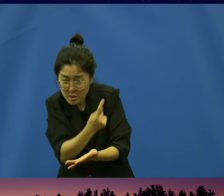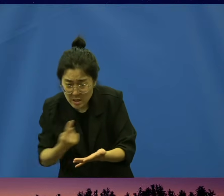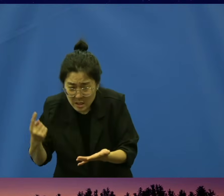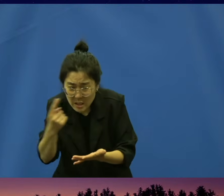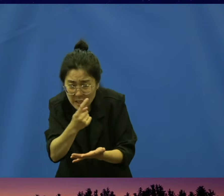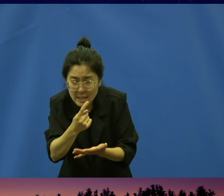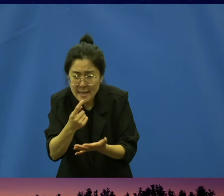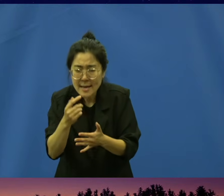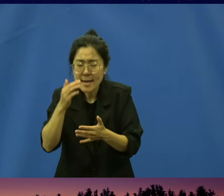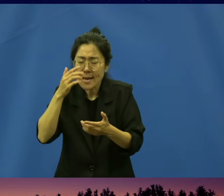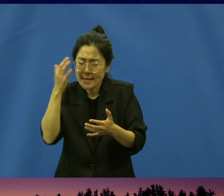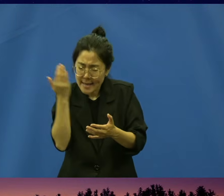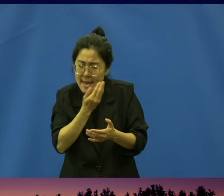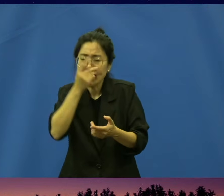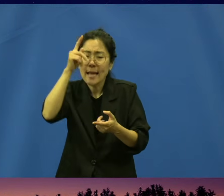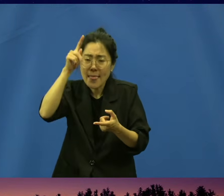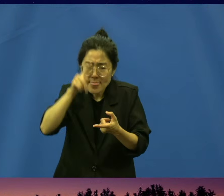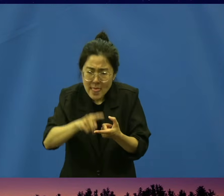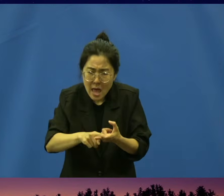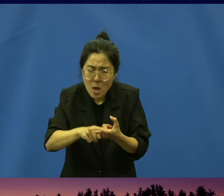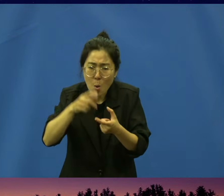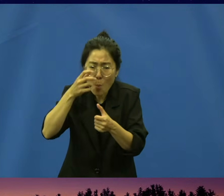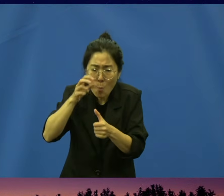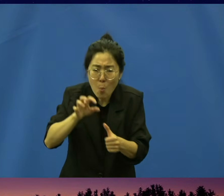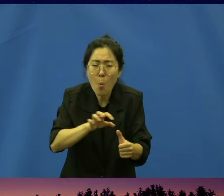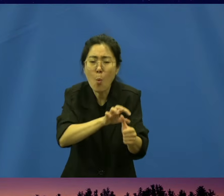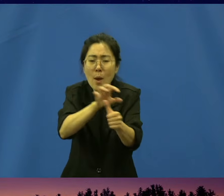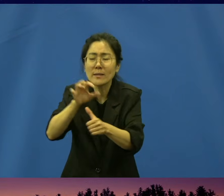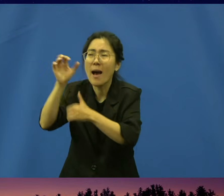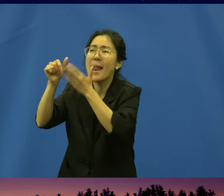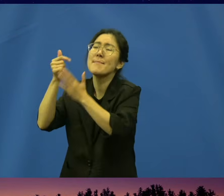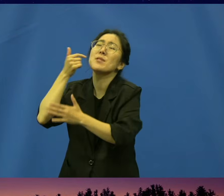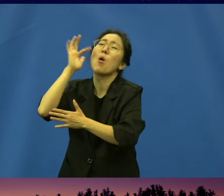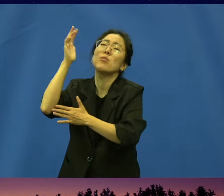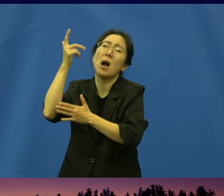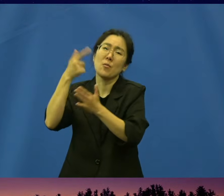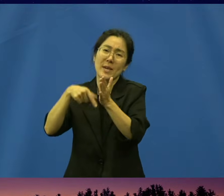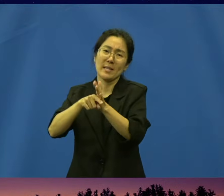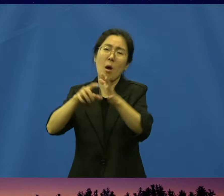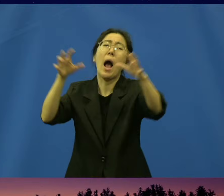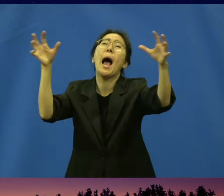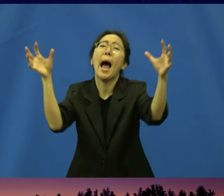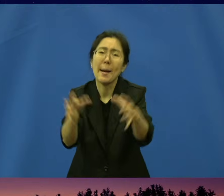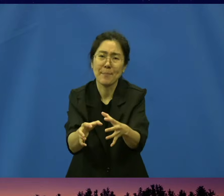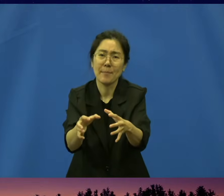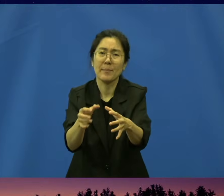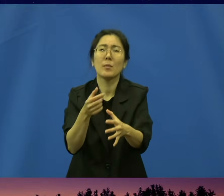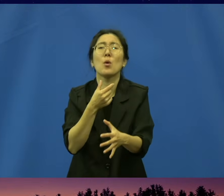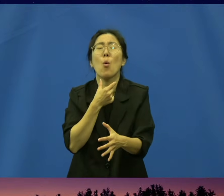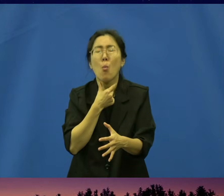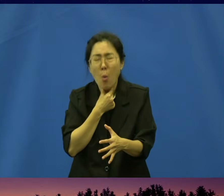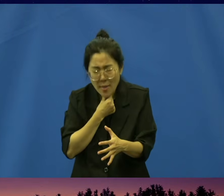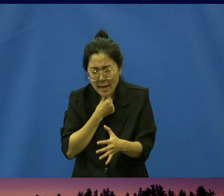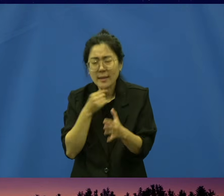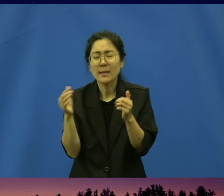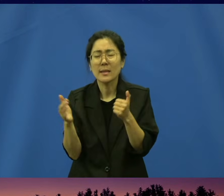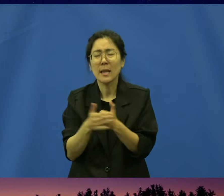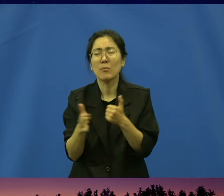주님은 십자가 후에 부활하실 것이고 지상 명령을 주실 것을 이미 알고 계셨습니다.